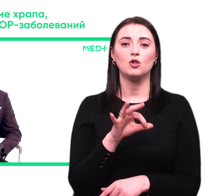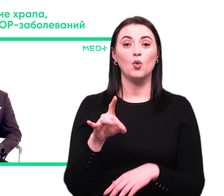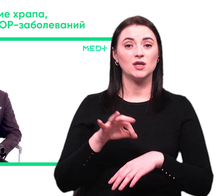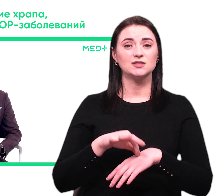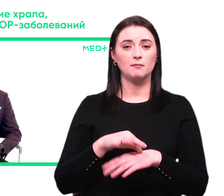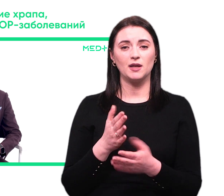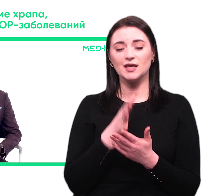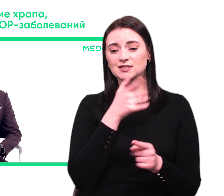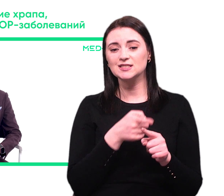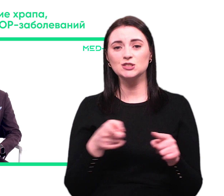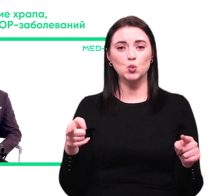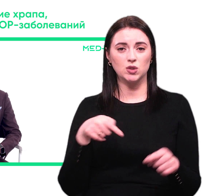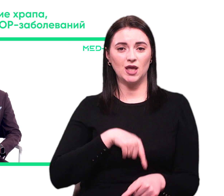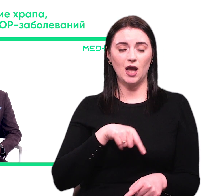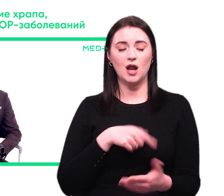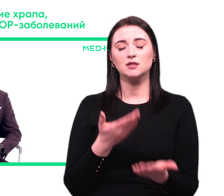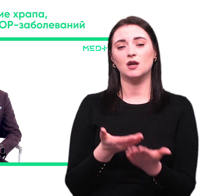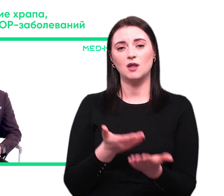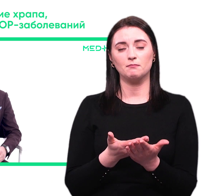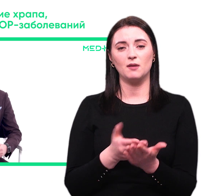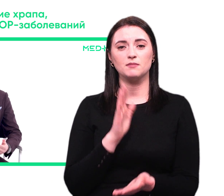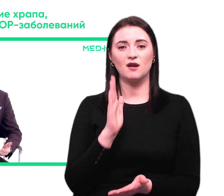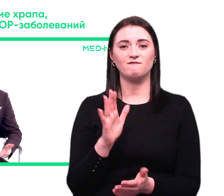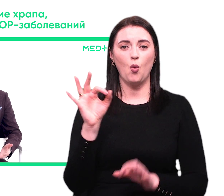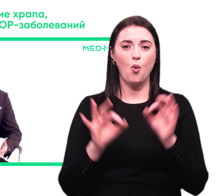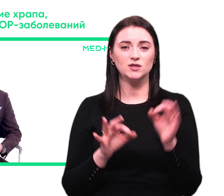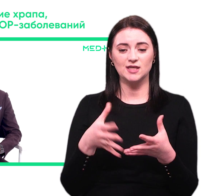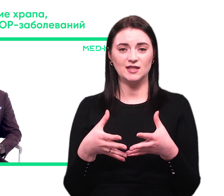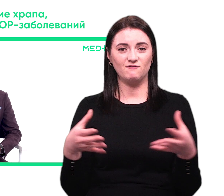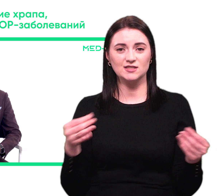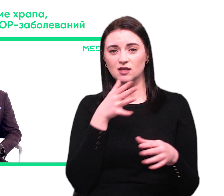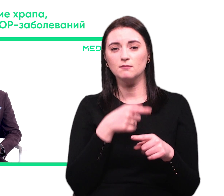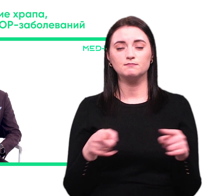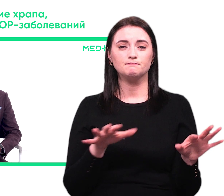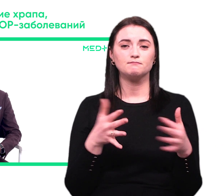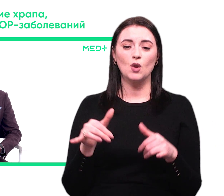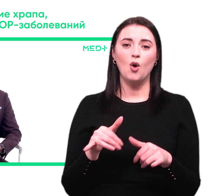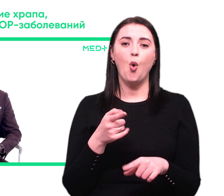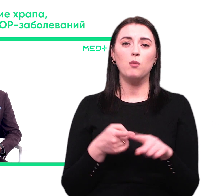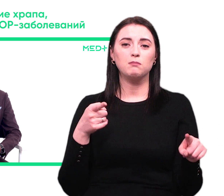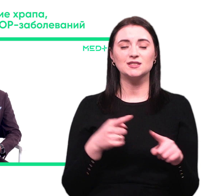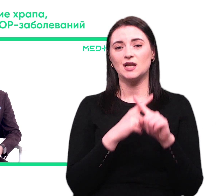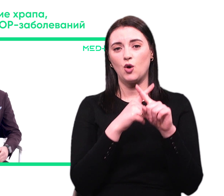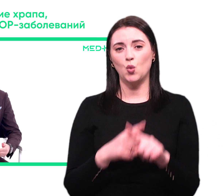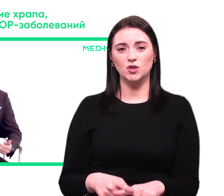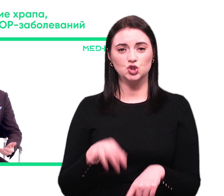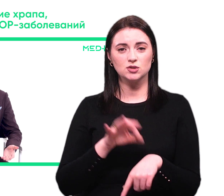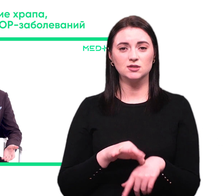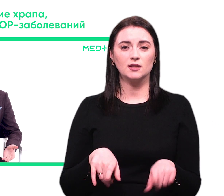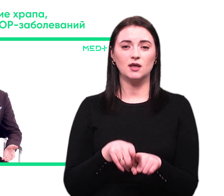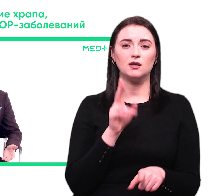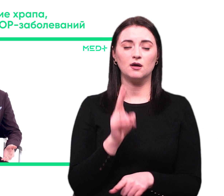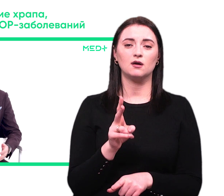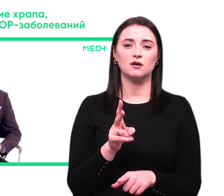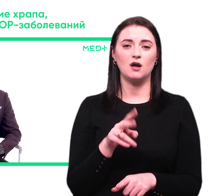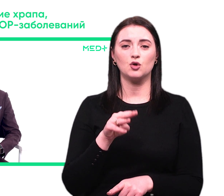имеют сезонный характер. Например, в осенне-весенний период происходит обострение также хронических заболеваний, таких как